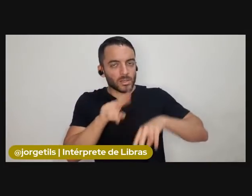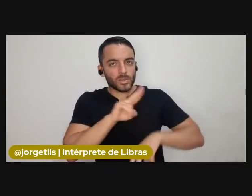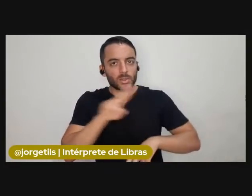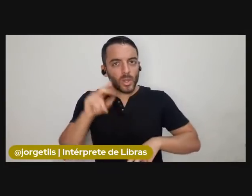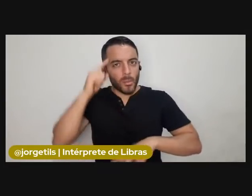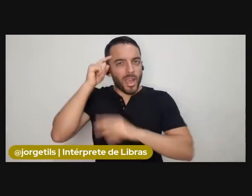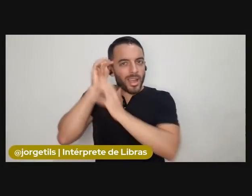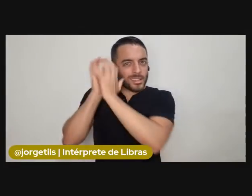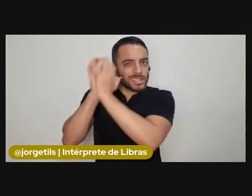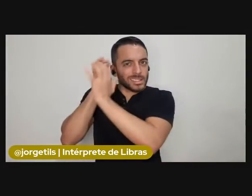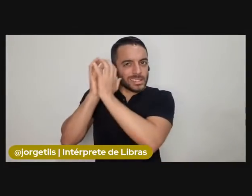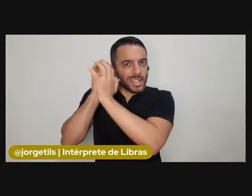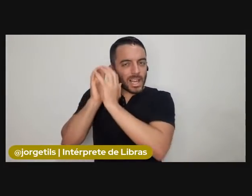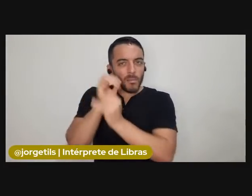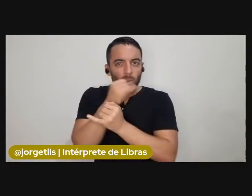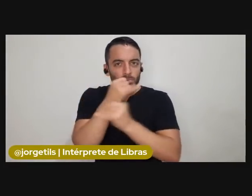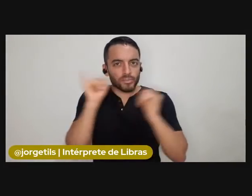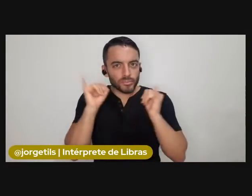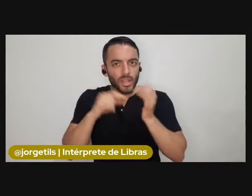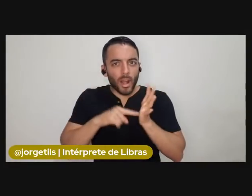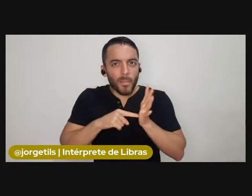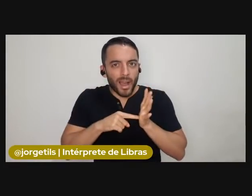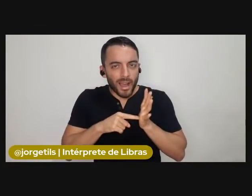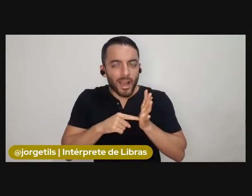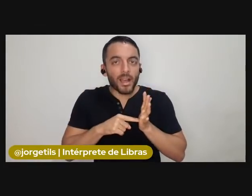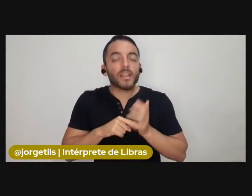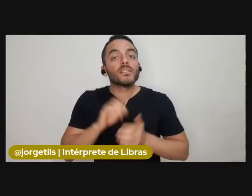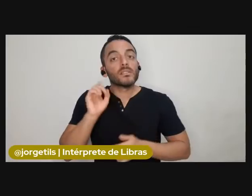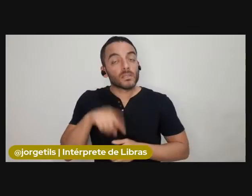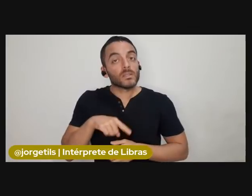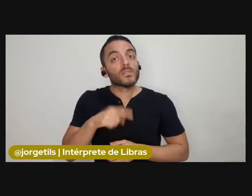que tratava exatamente